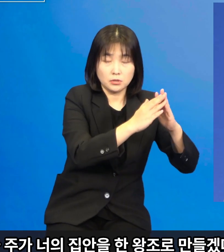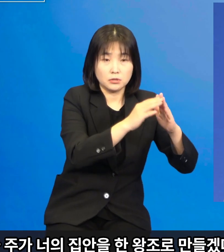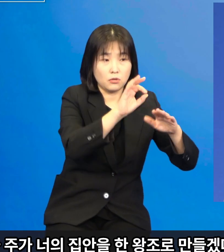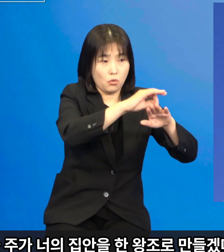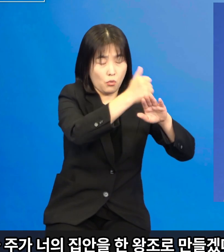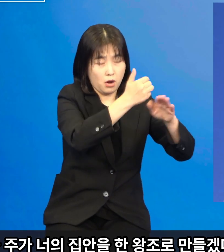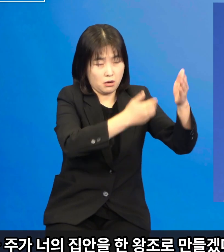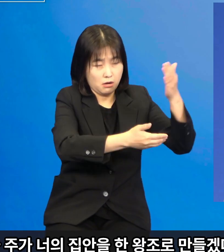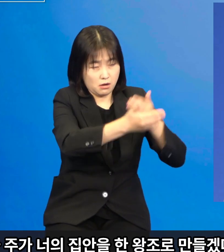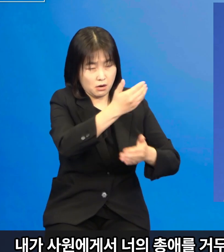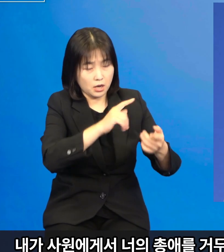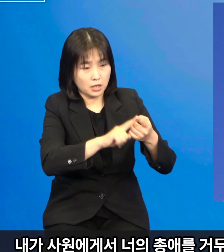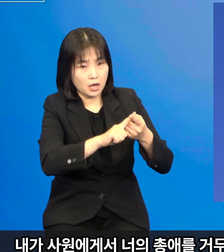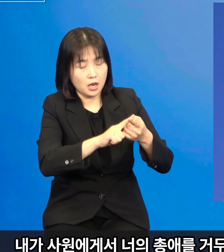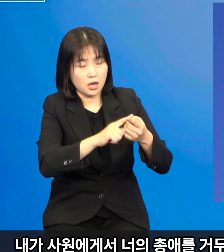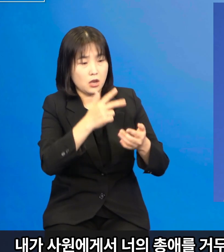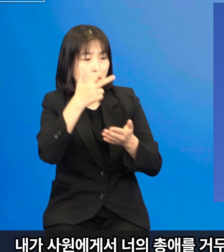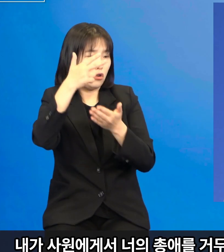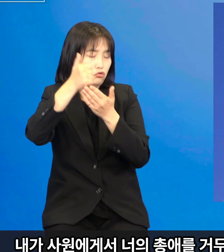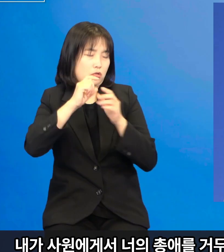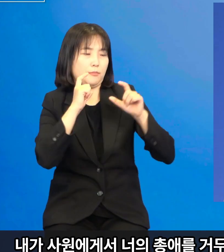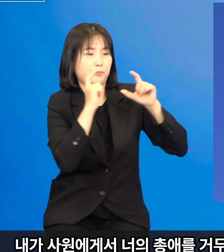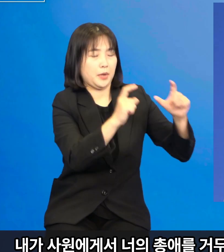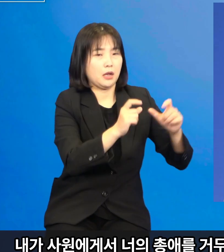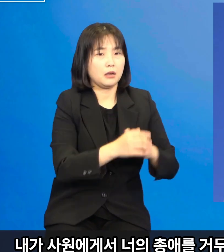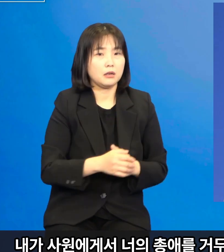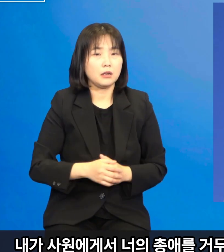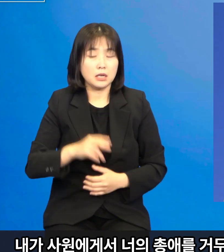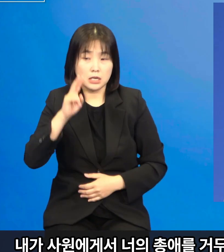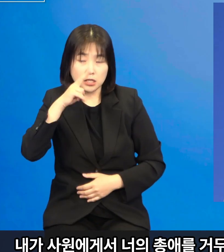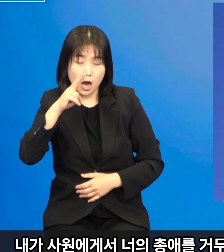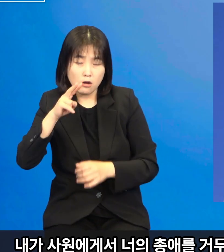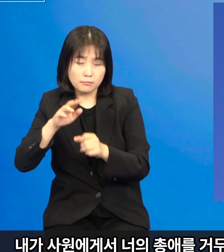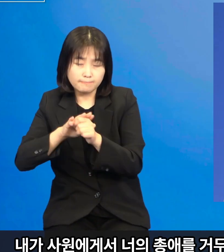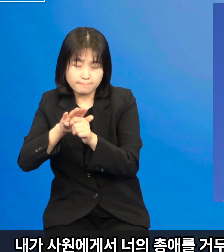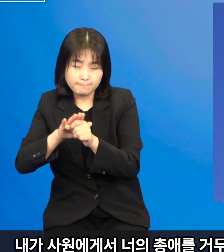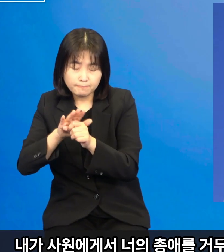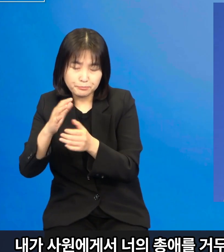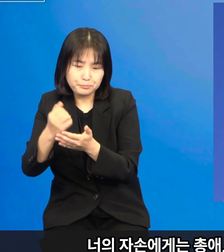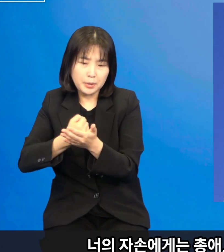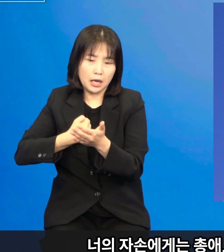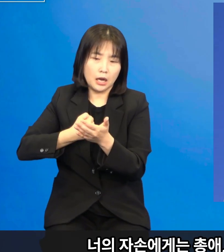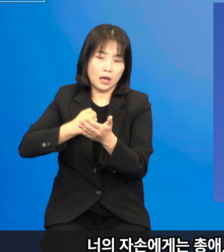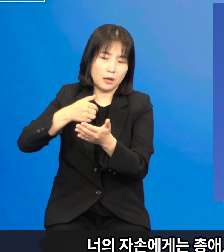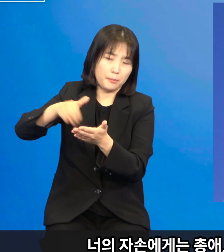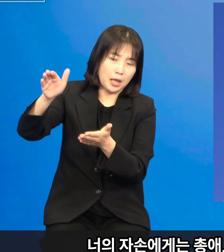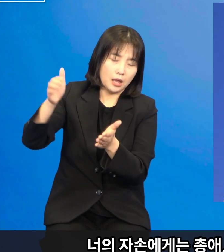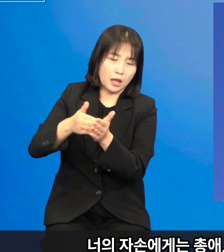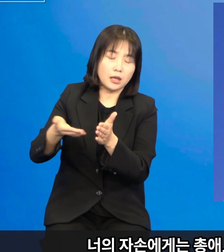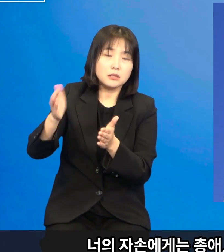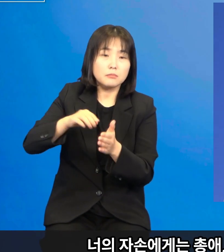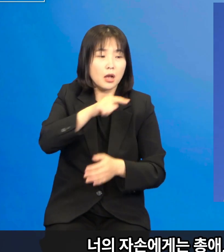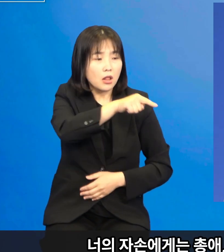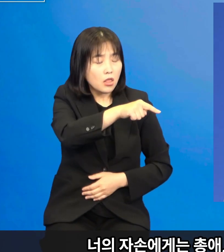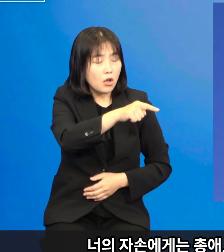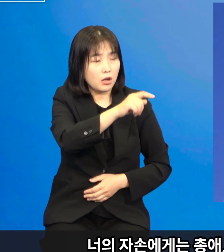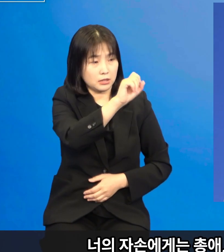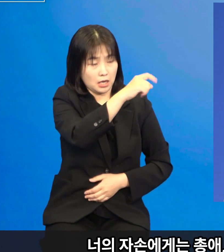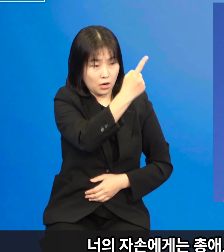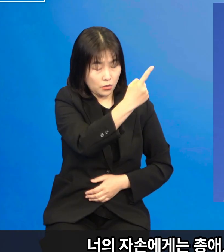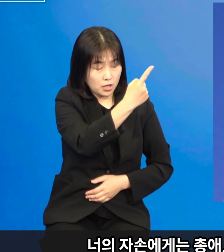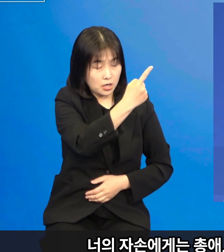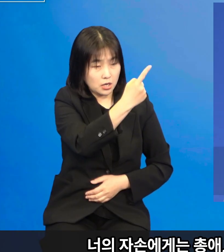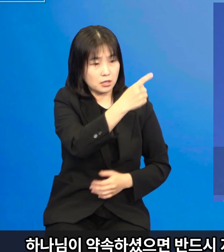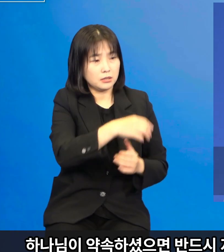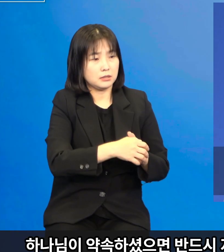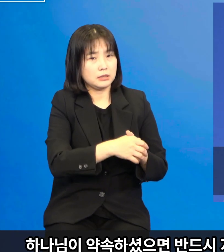주가 너희에게 선언한다. 내가 사울에게서 너희 총애를 거두어서 나의 앞에서 물러가게 했지만 너의 자손에게는 총애, 은총,